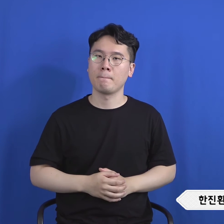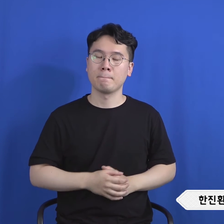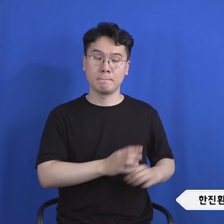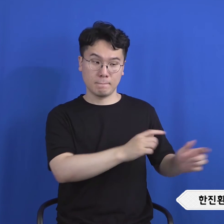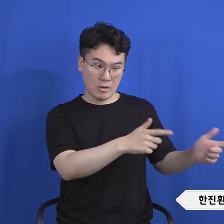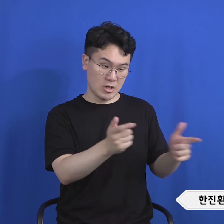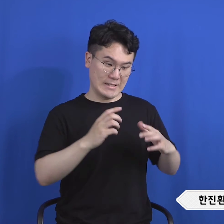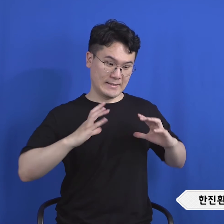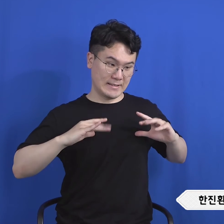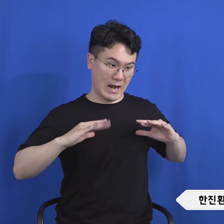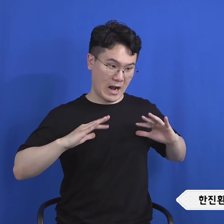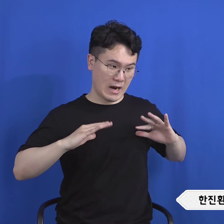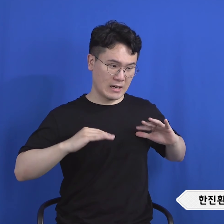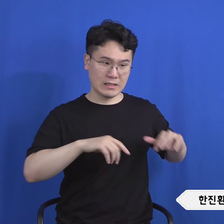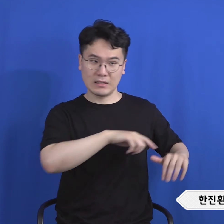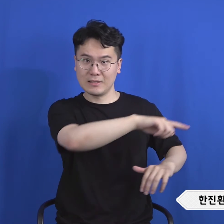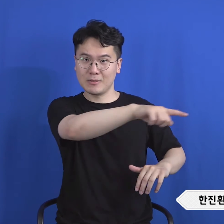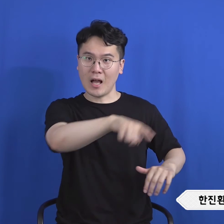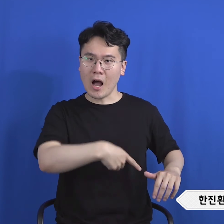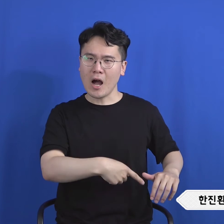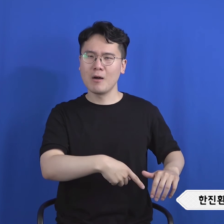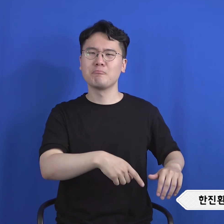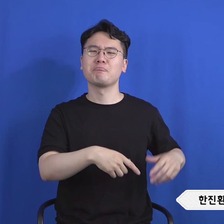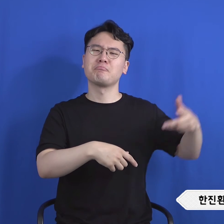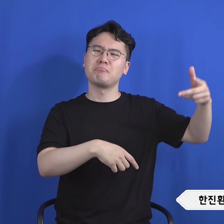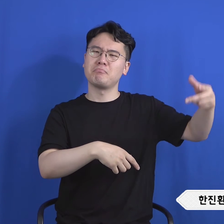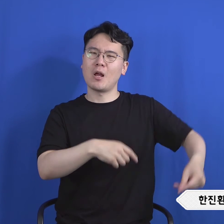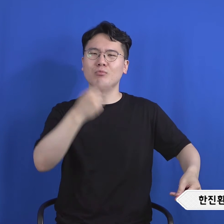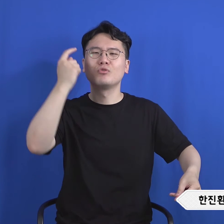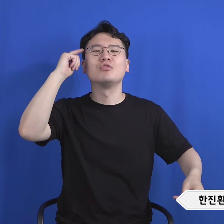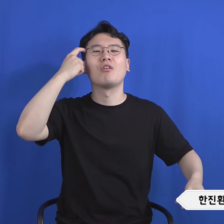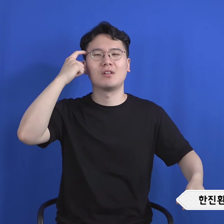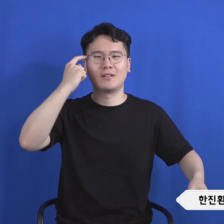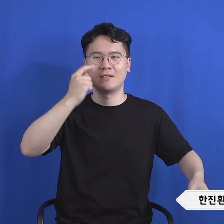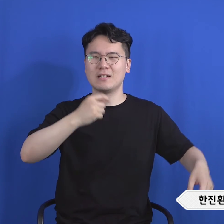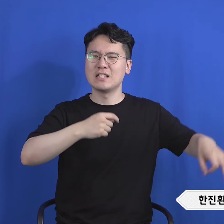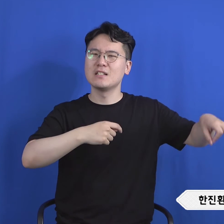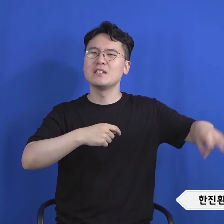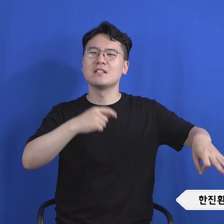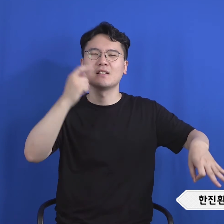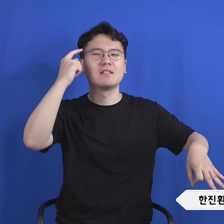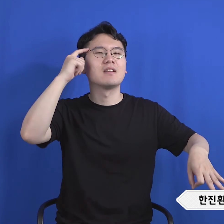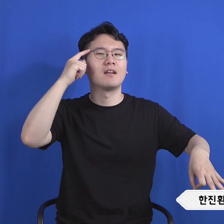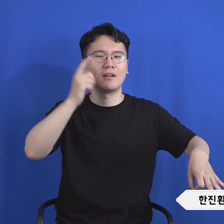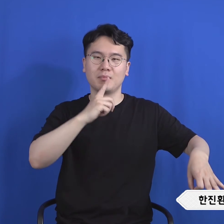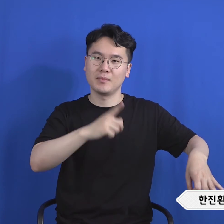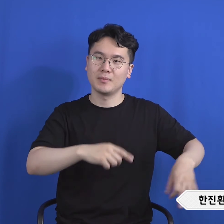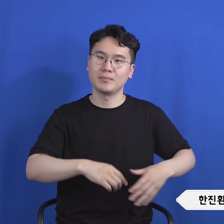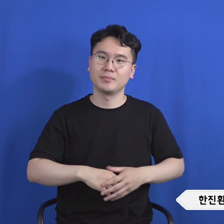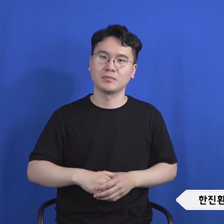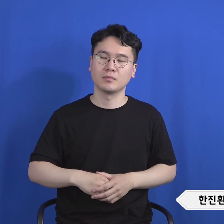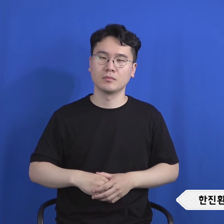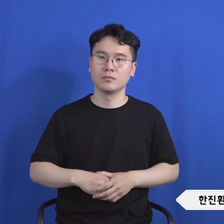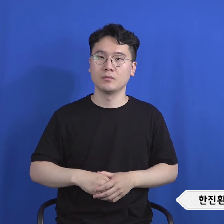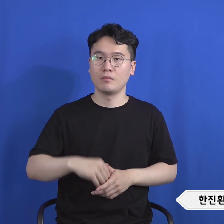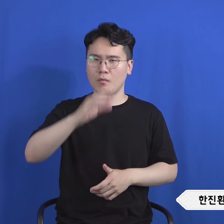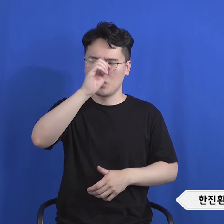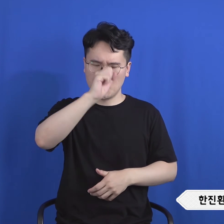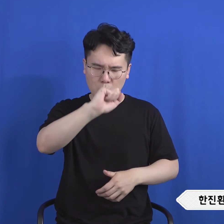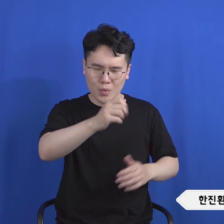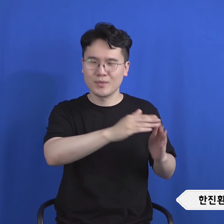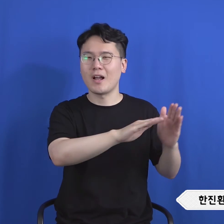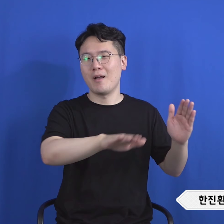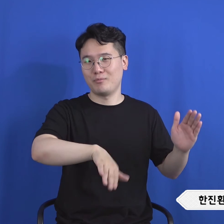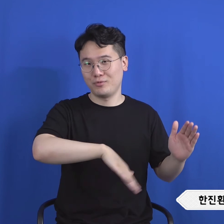많은 자랑거리를 이제는 다 배설물로 여긴다고 했습니다. 다 똥으로 여긴다고 했습니다.